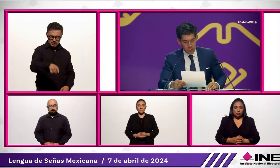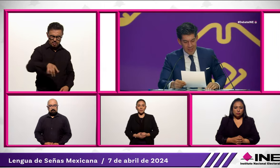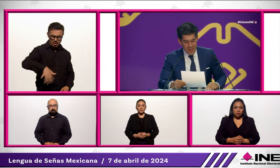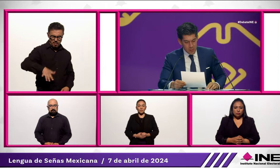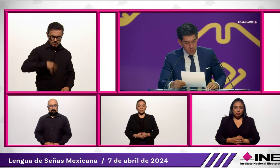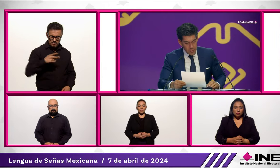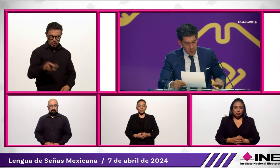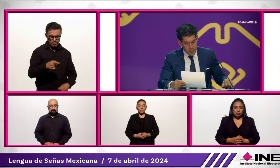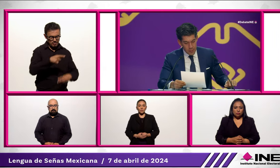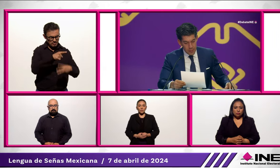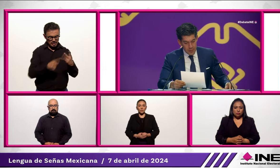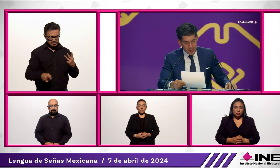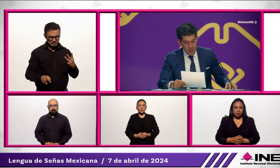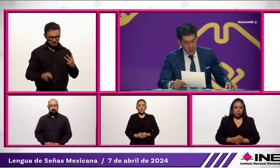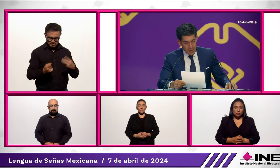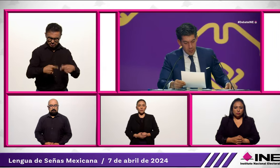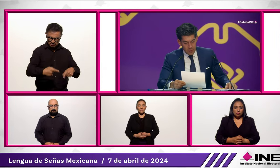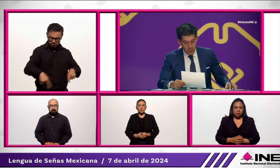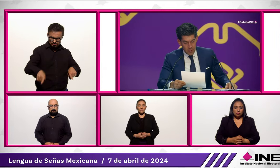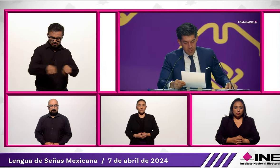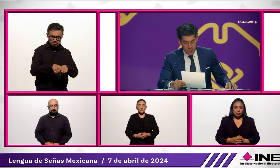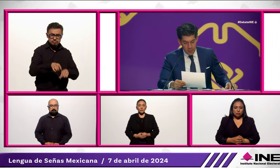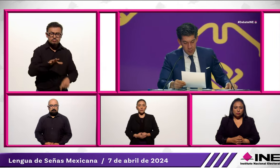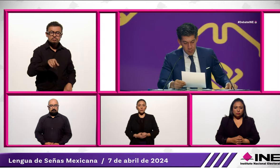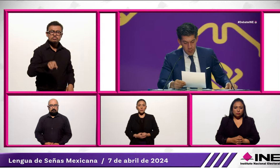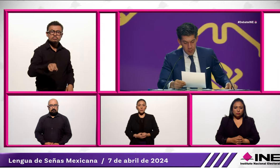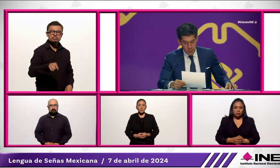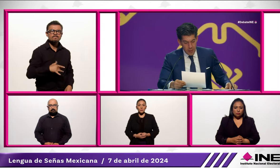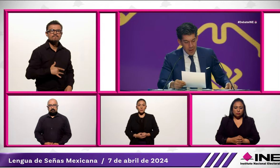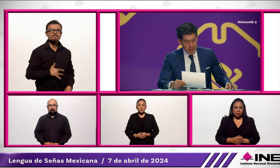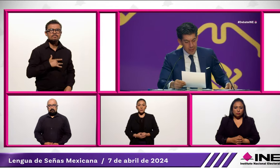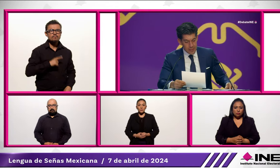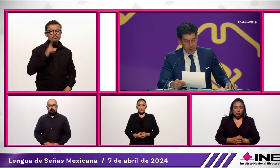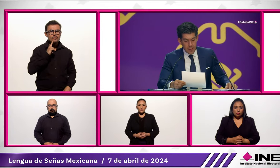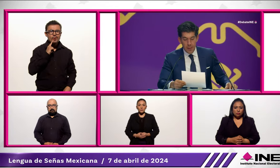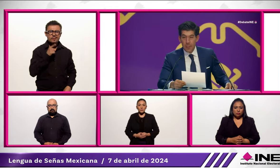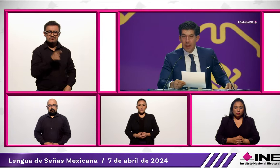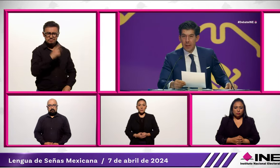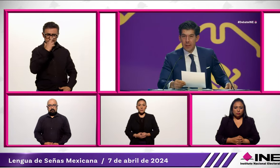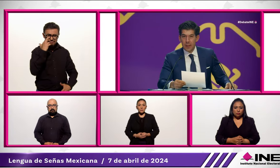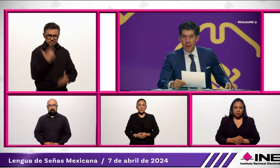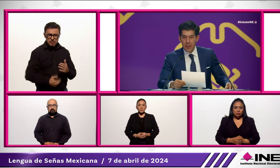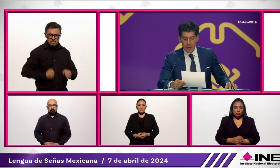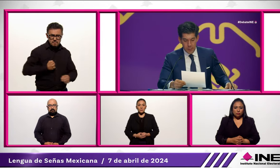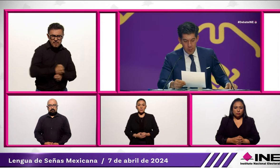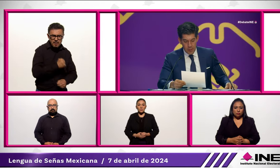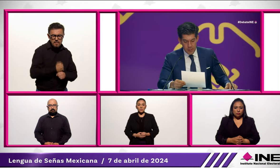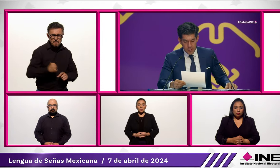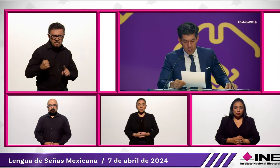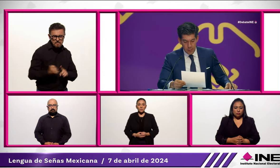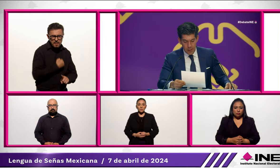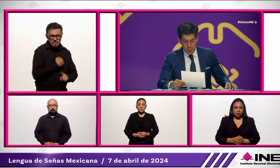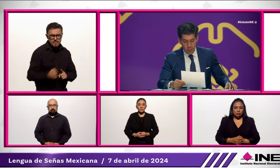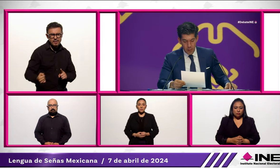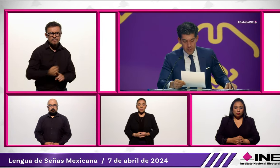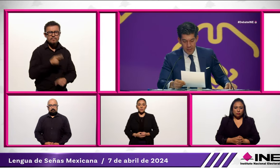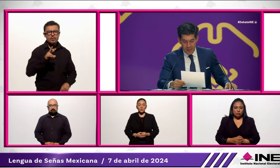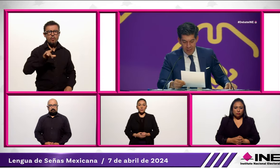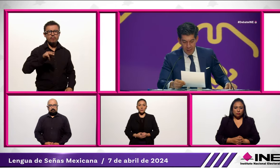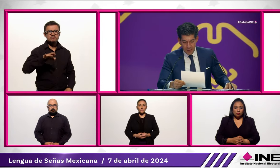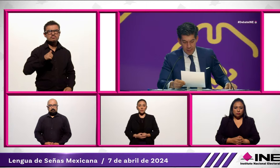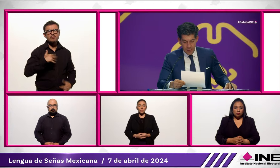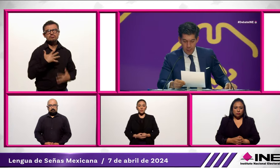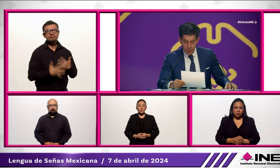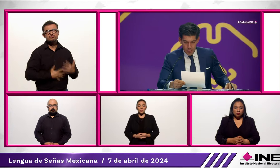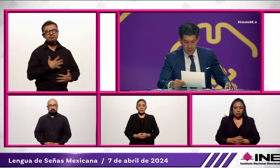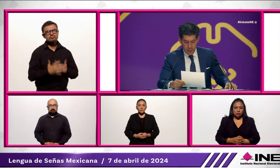tres candidaturas. ¿Qué acciones sustantivas y con enfoque de derechos humanos va a realizar para atender las violencias contra las mujeres, si